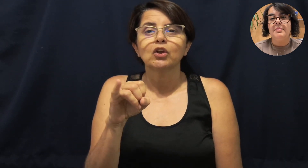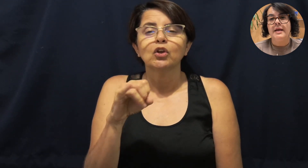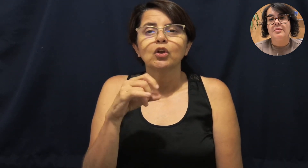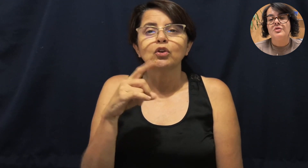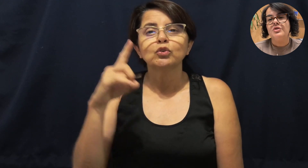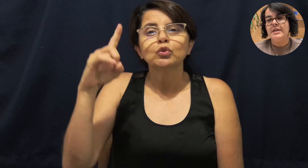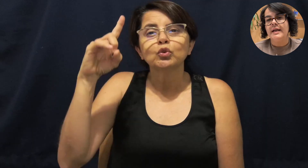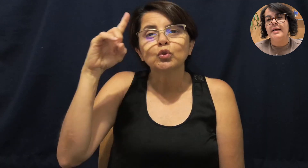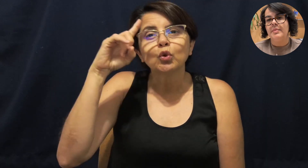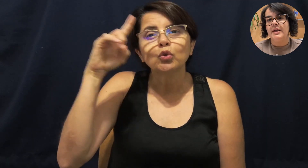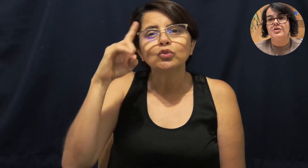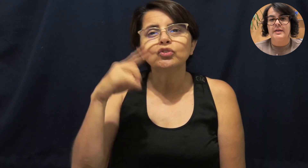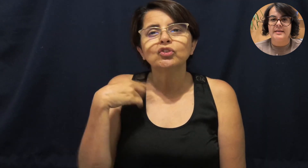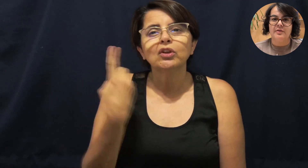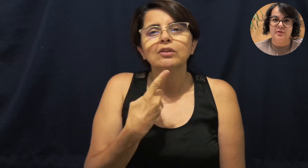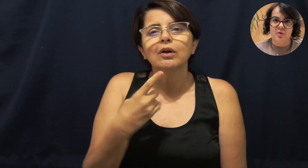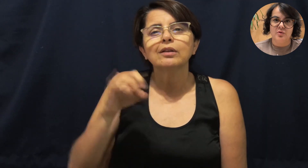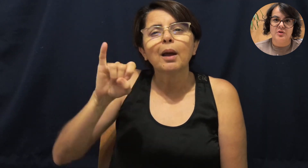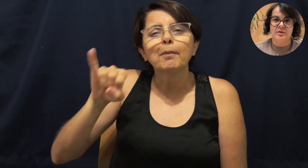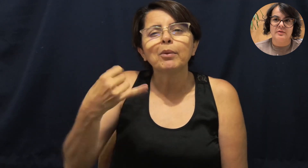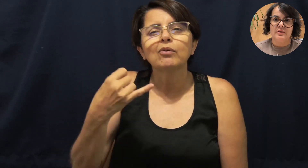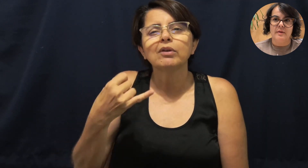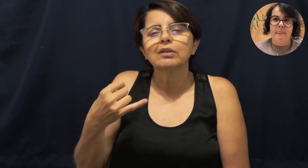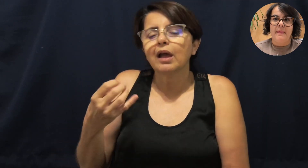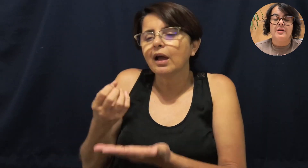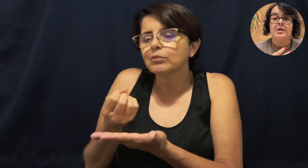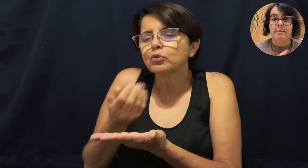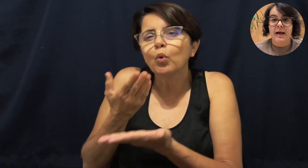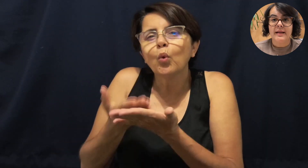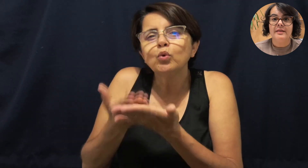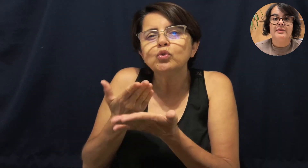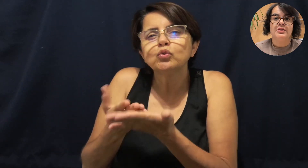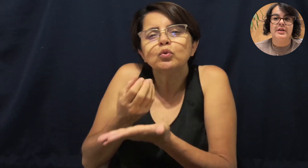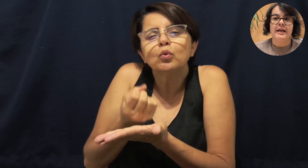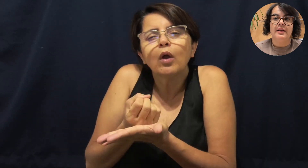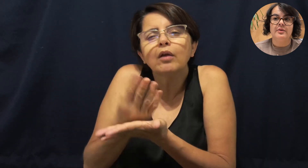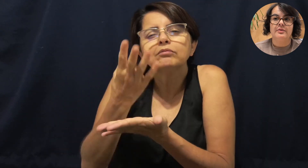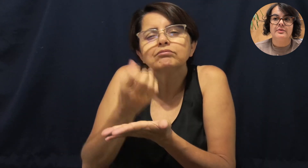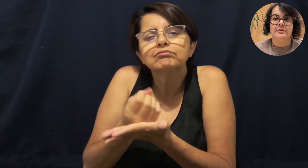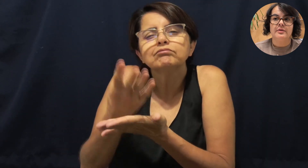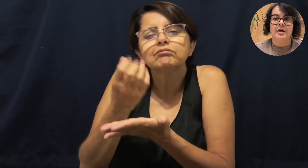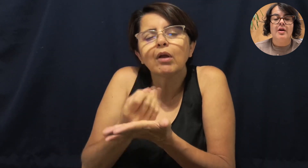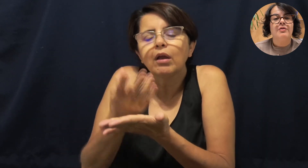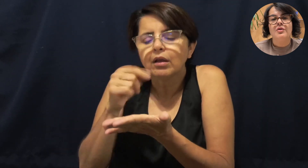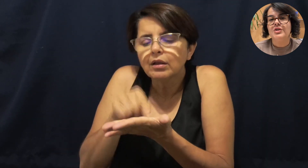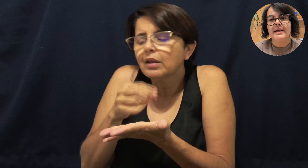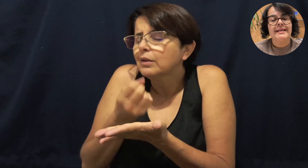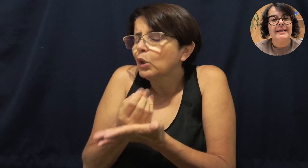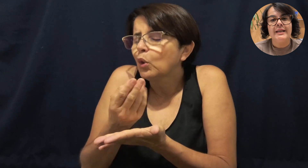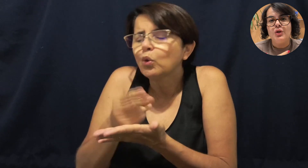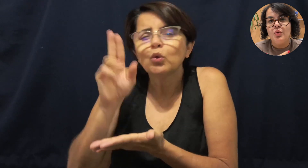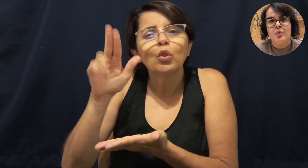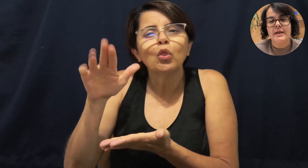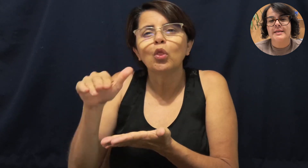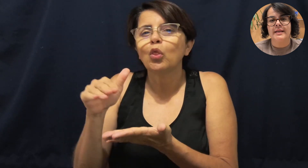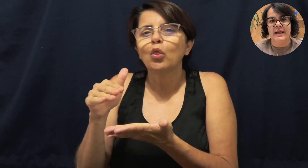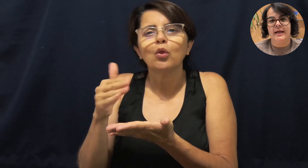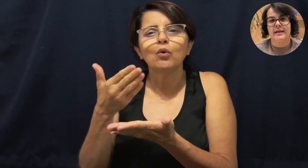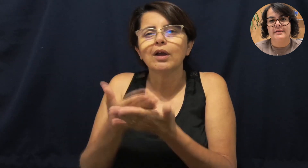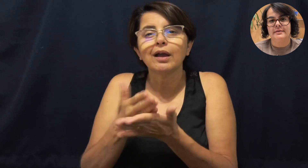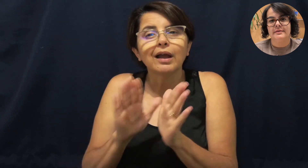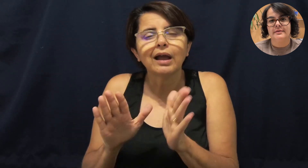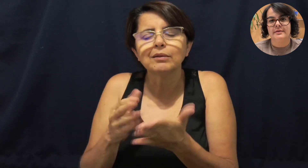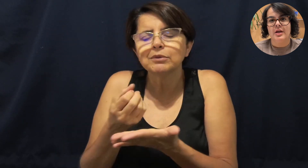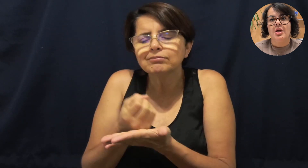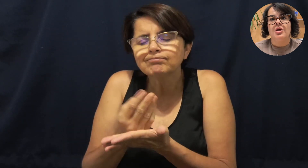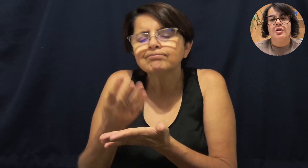nós bebermos diariamente nessa fonte chamada Evangelho, fonte essa que nunca